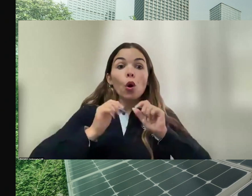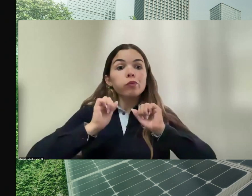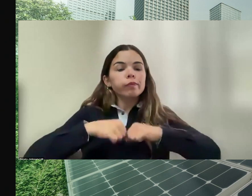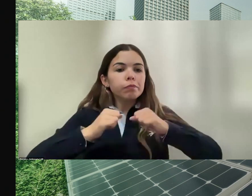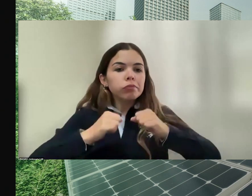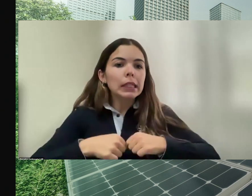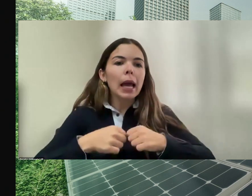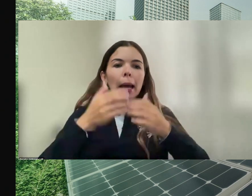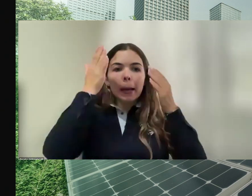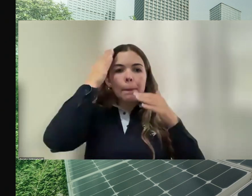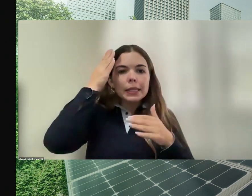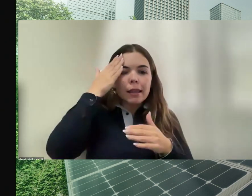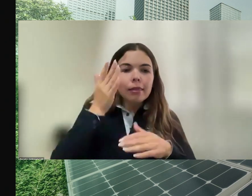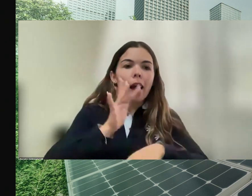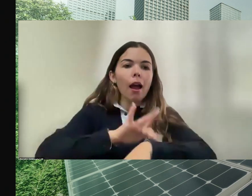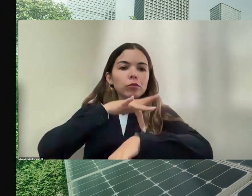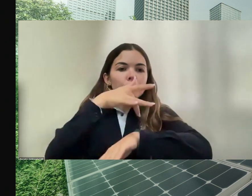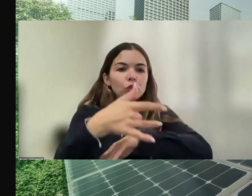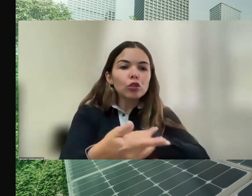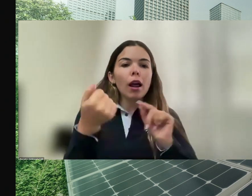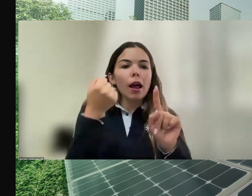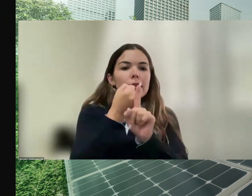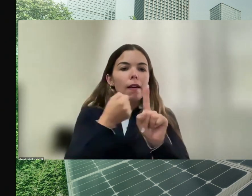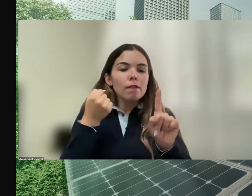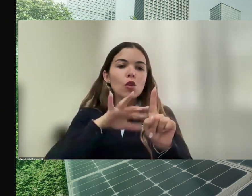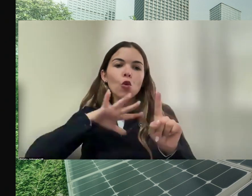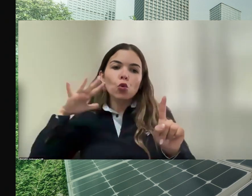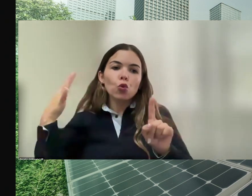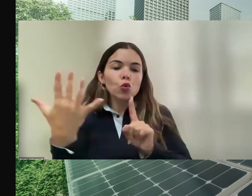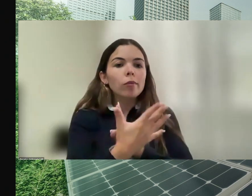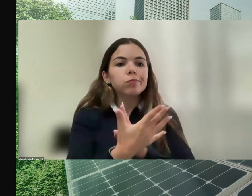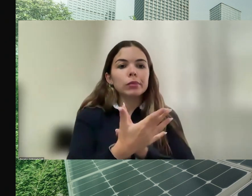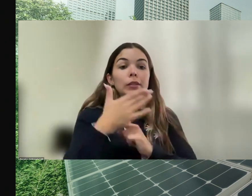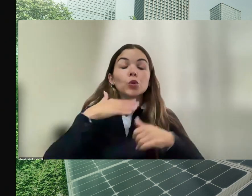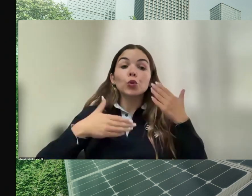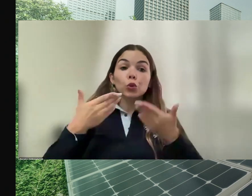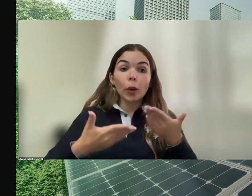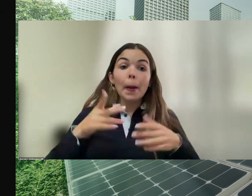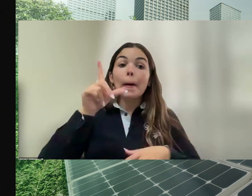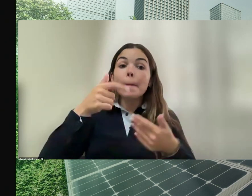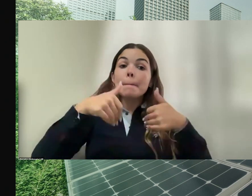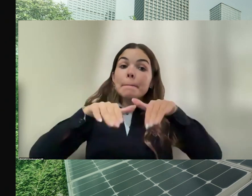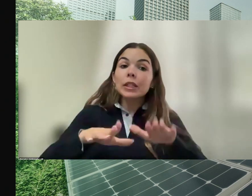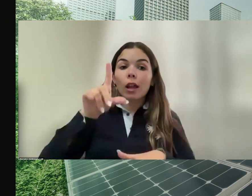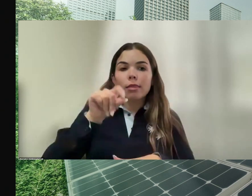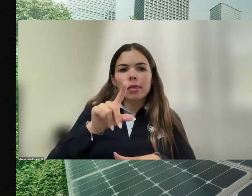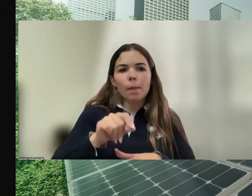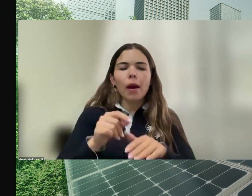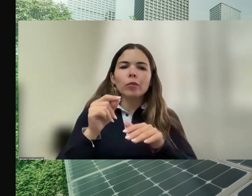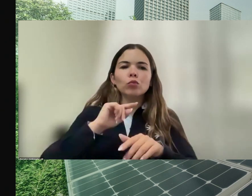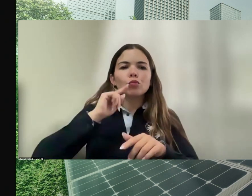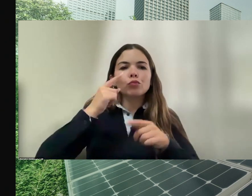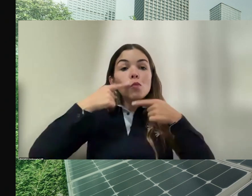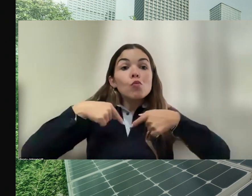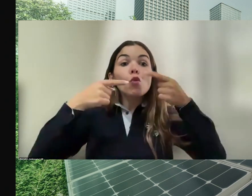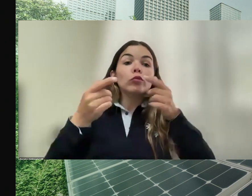os profissionais para enfrentar os desafios globais da sustentabilidade, mas também sinaliza, por outro lado, a